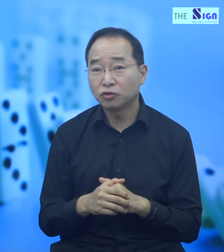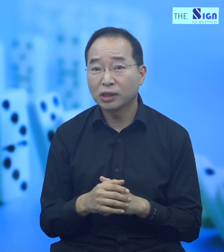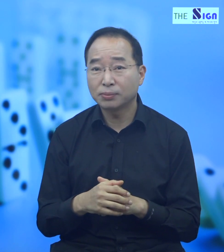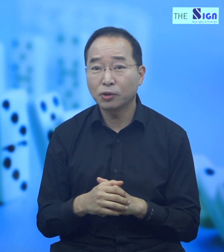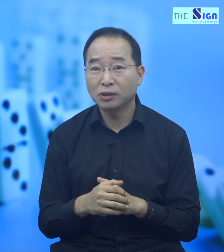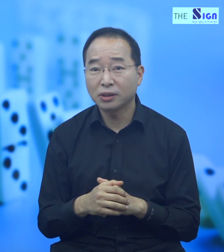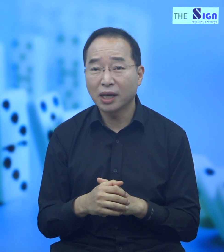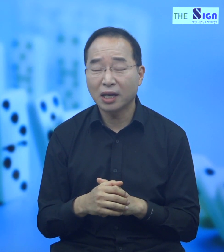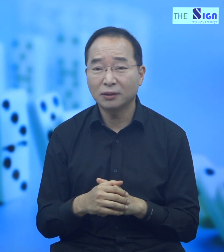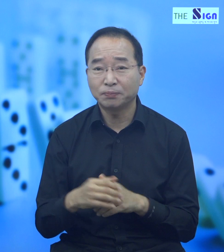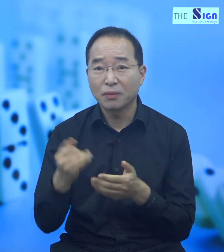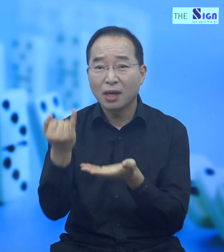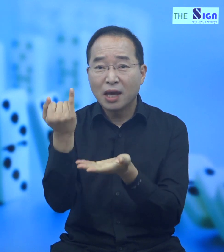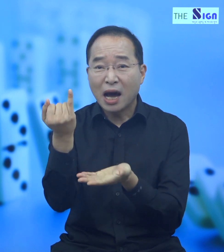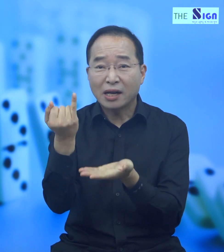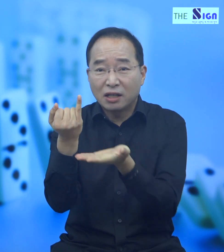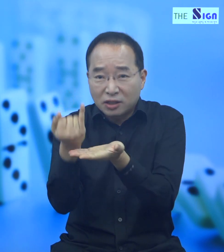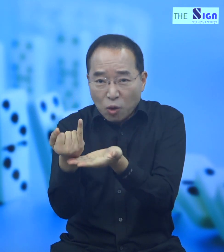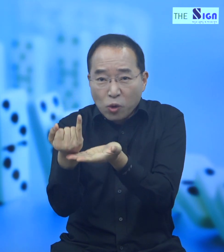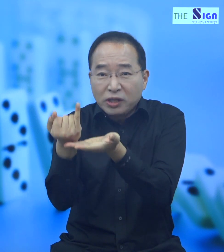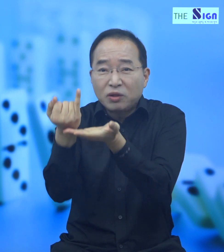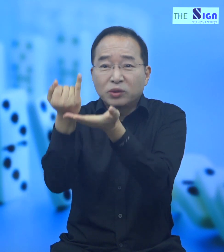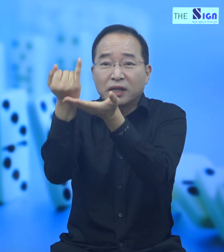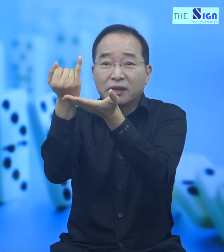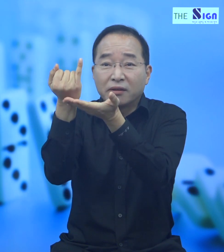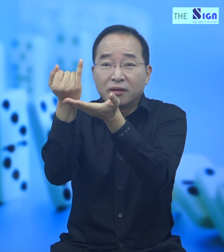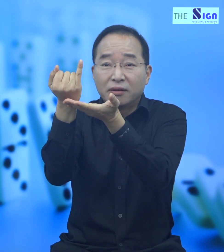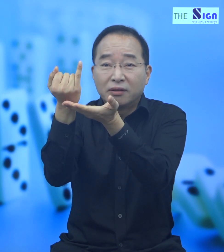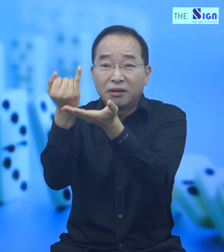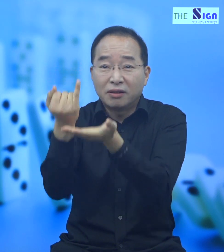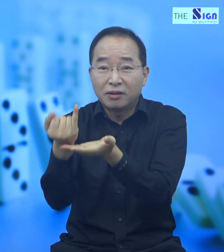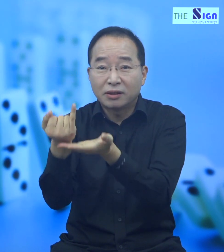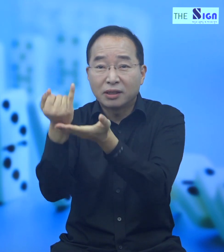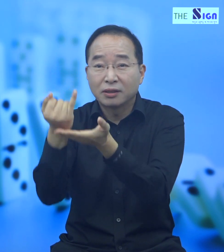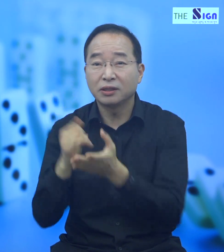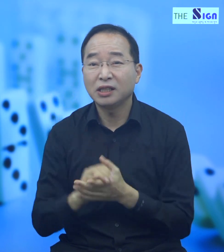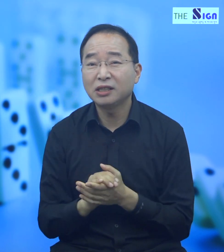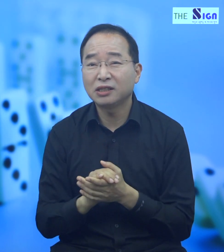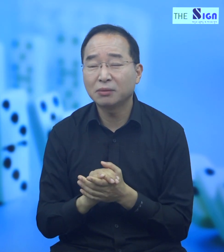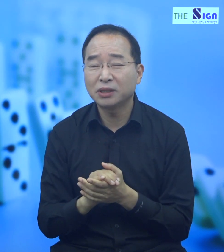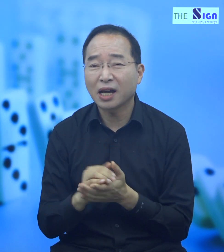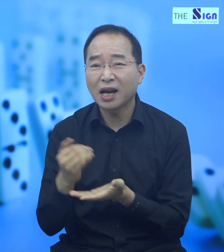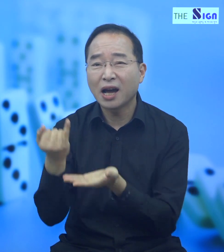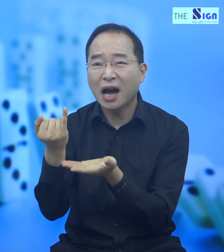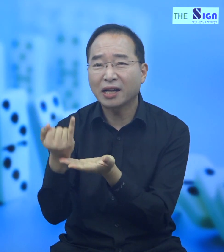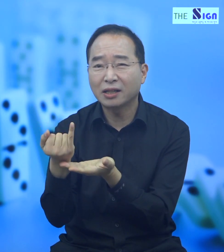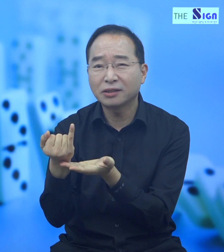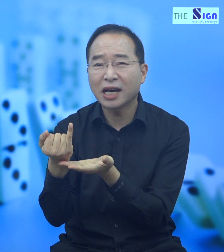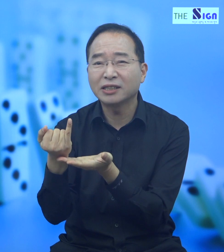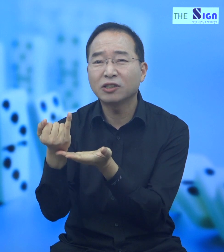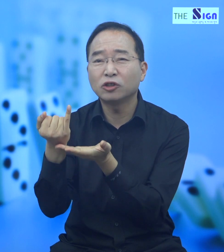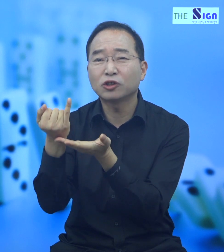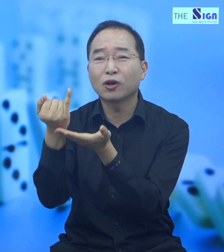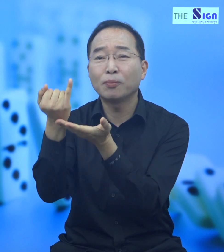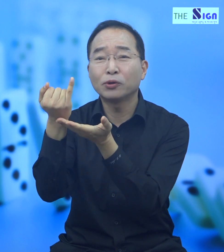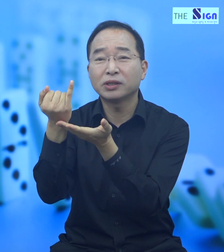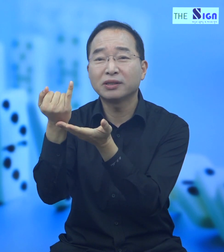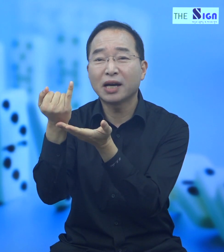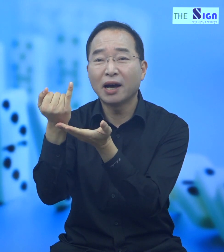가지 표현이 있는데 하나는 아내를 이렇게 올리는 동작이에요. 근데 이 느낌은 약간 아내를 상전처럼 모신다